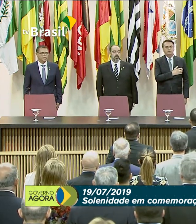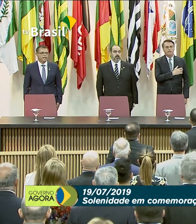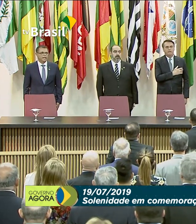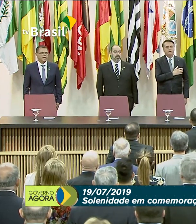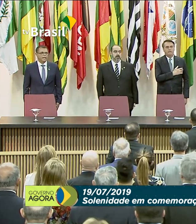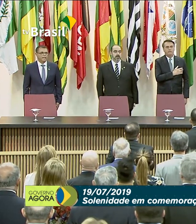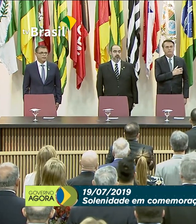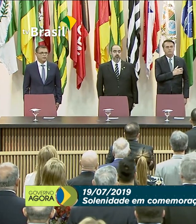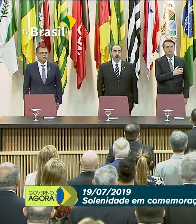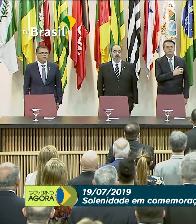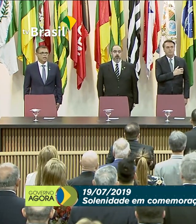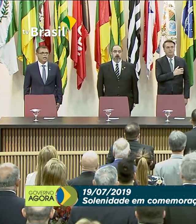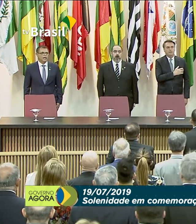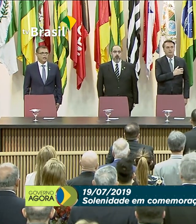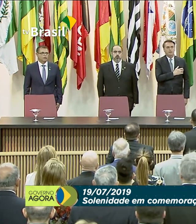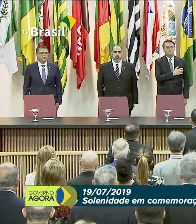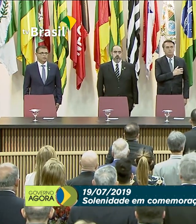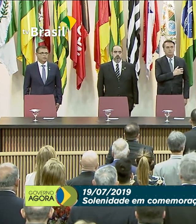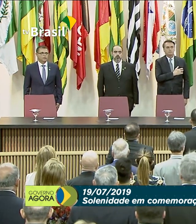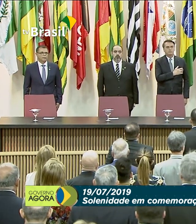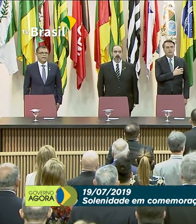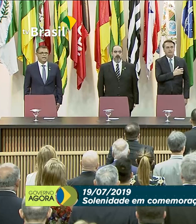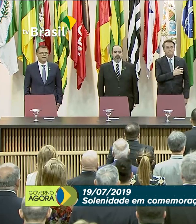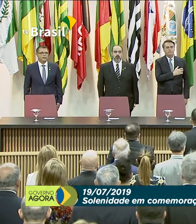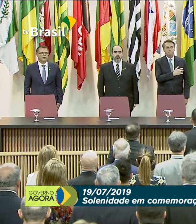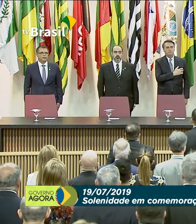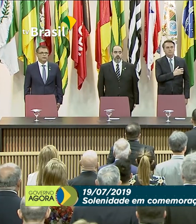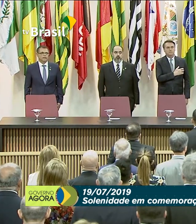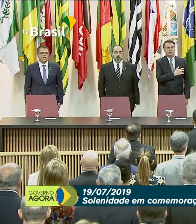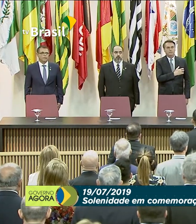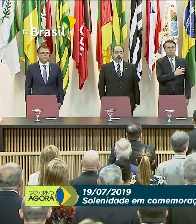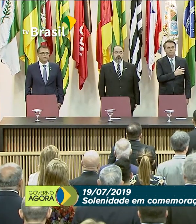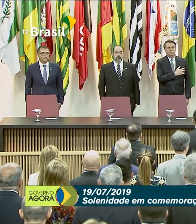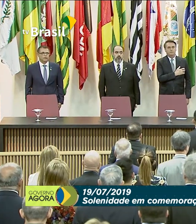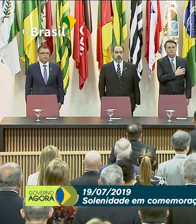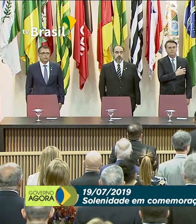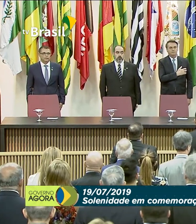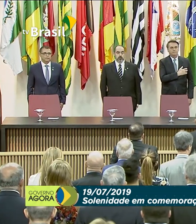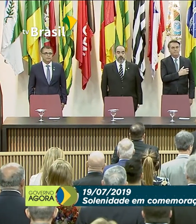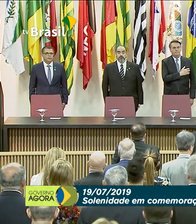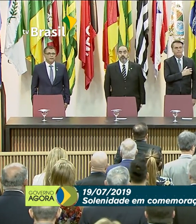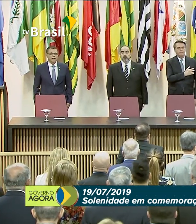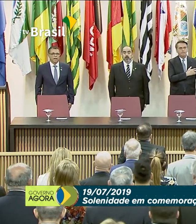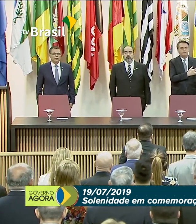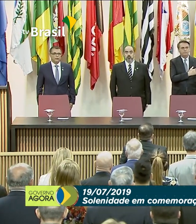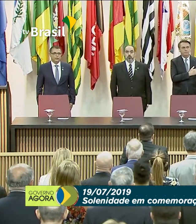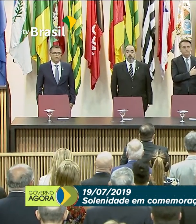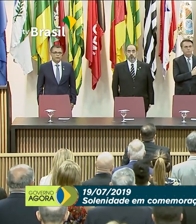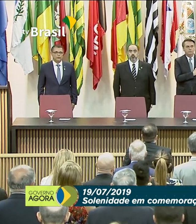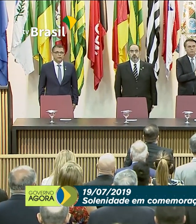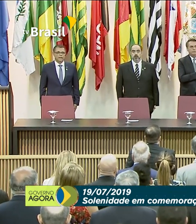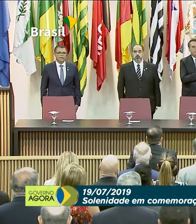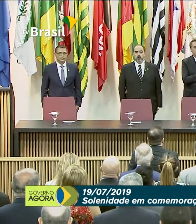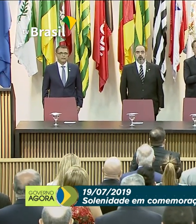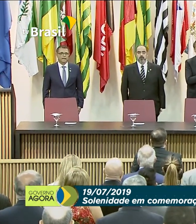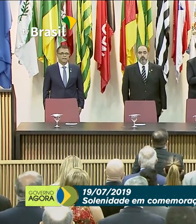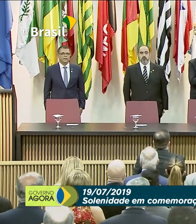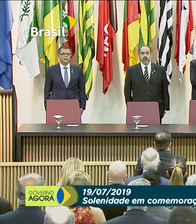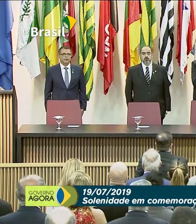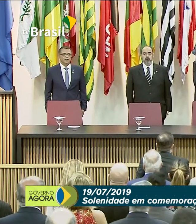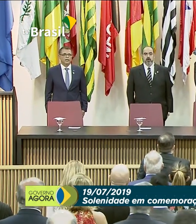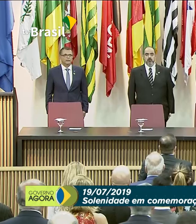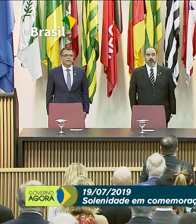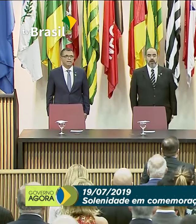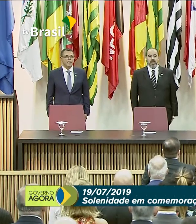imenso, esplêndido, ao som do mar e à luz do céu profundo, fulguras, obras